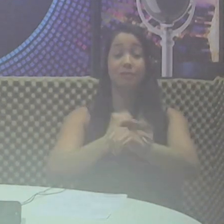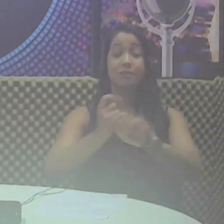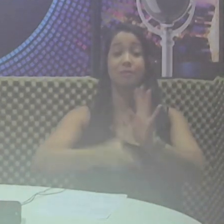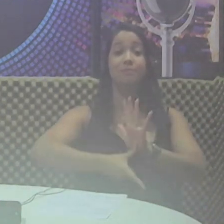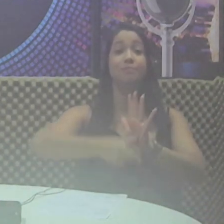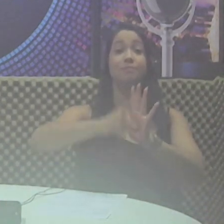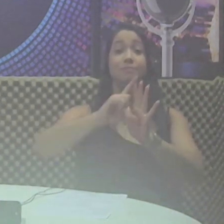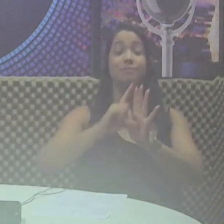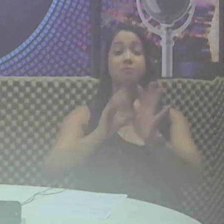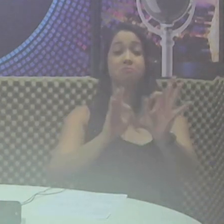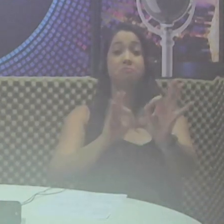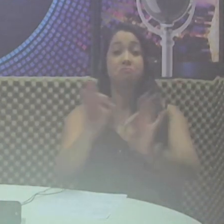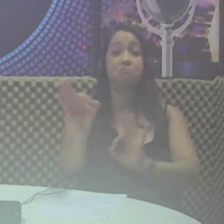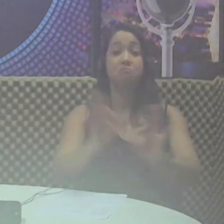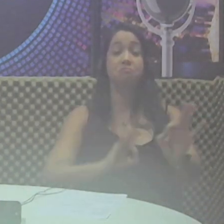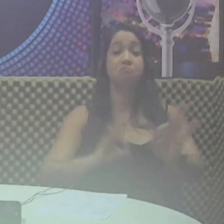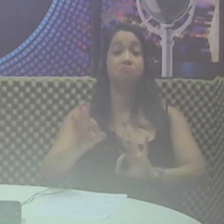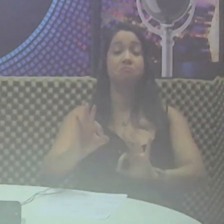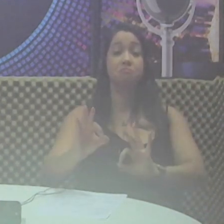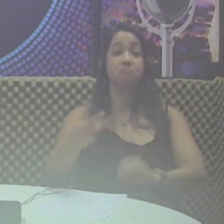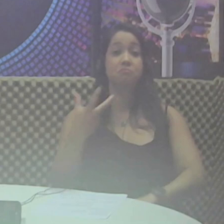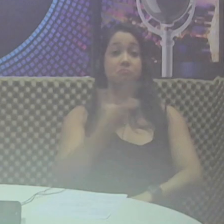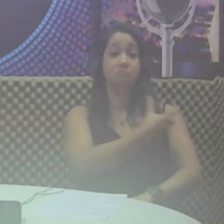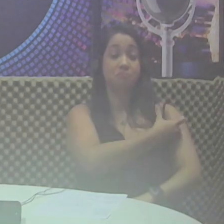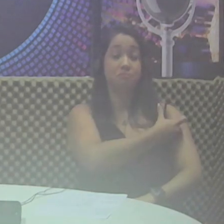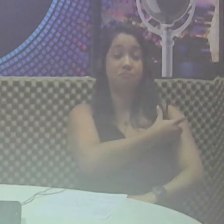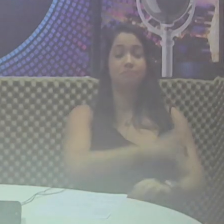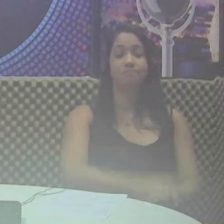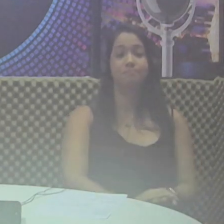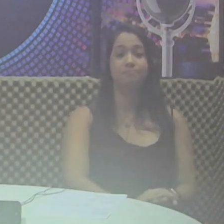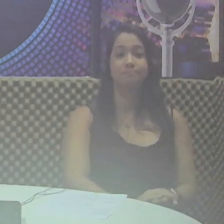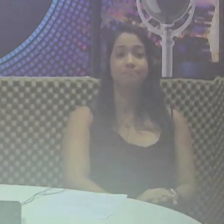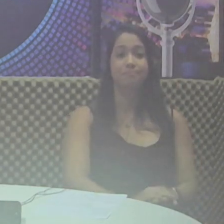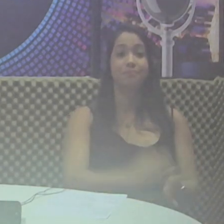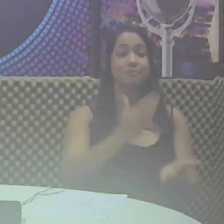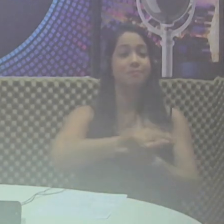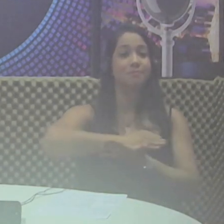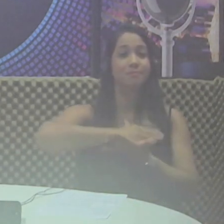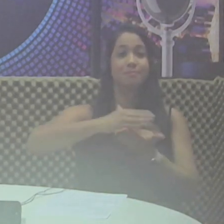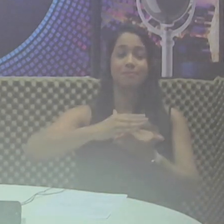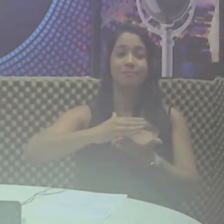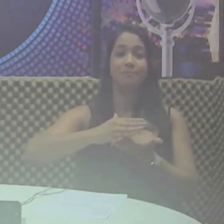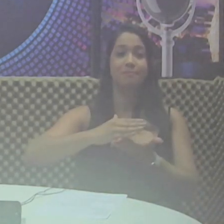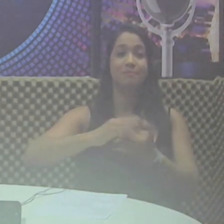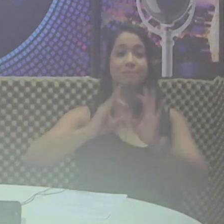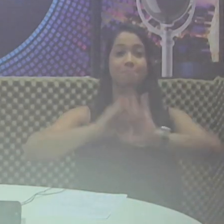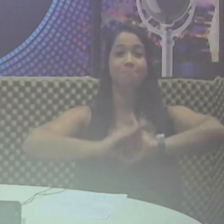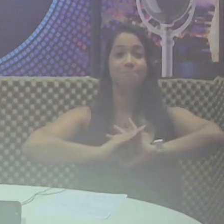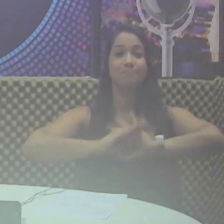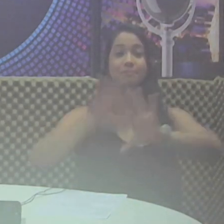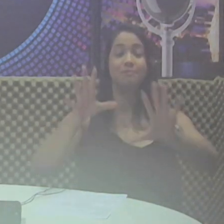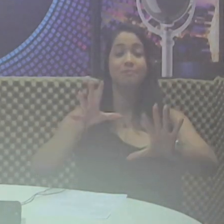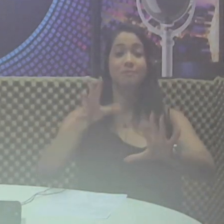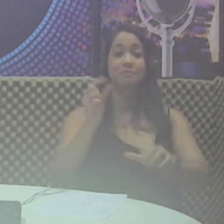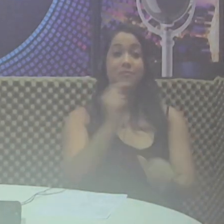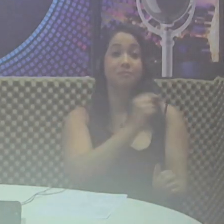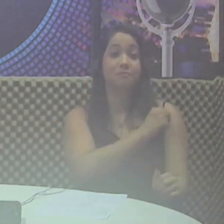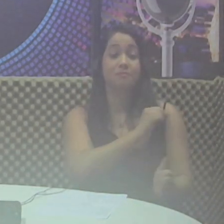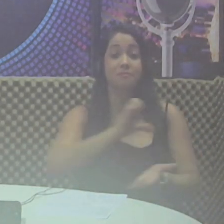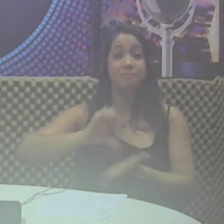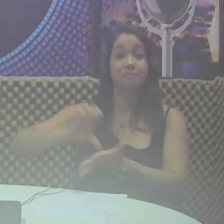para operacionalizar a imunização. Inicialmente, foram disponibilizadas doses em